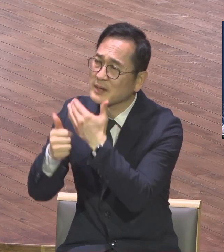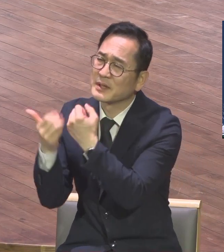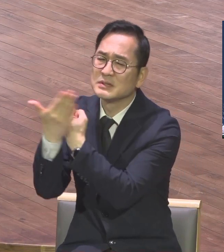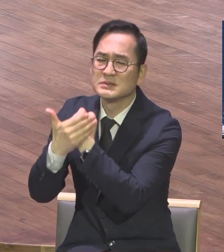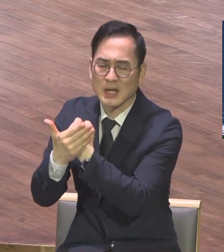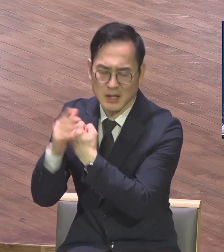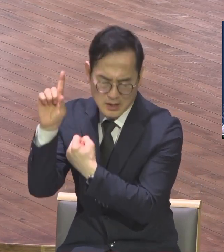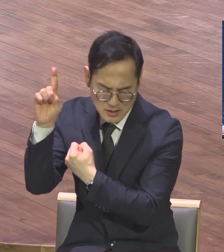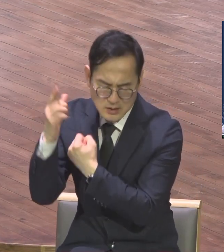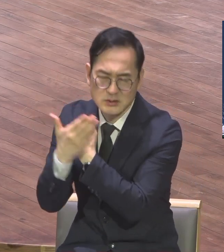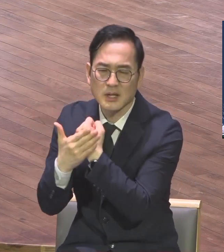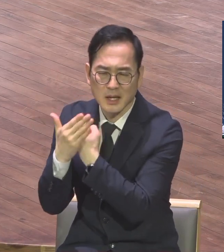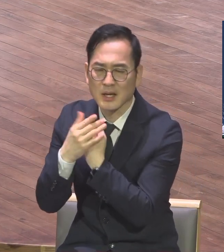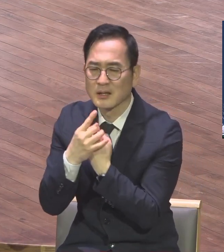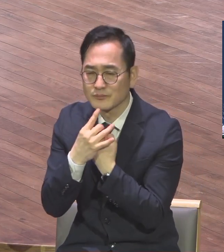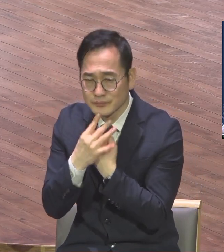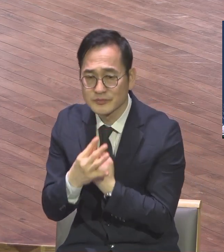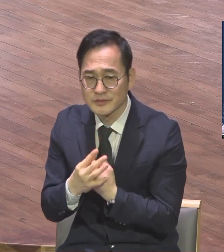합니다.